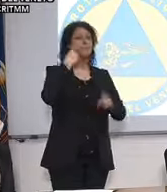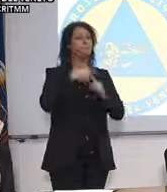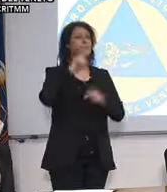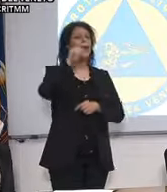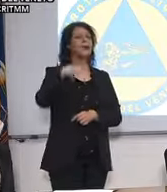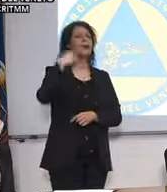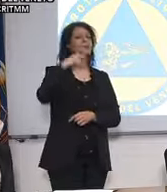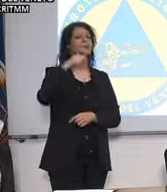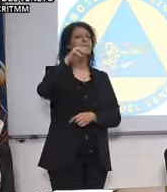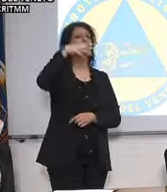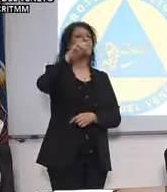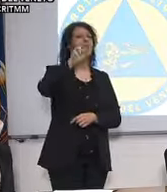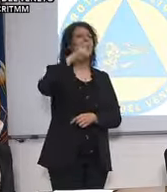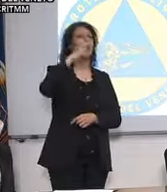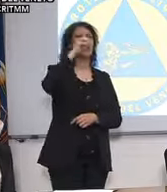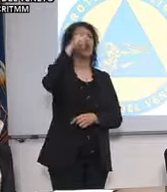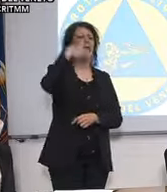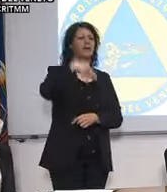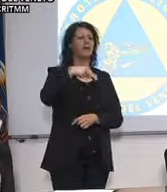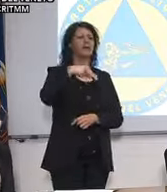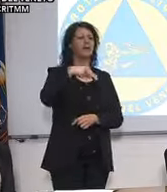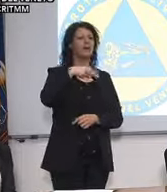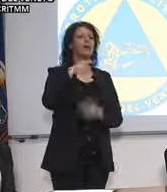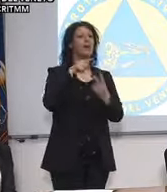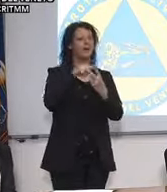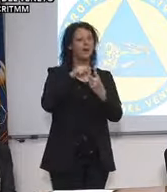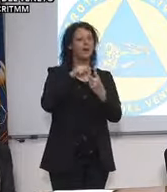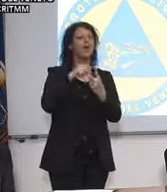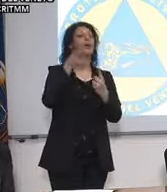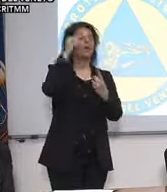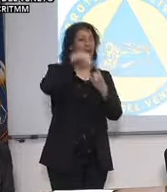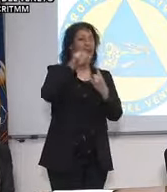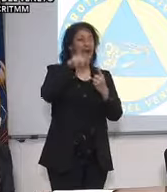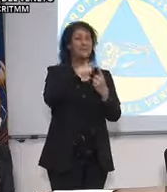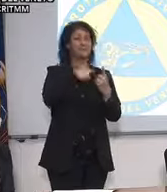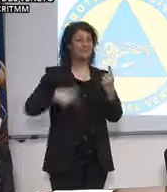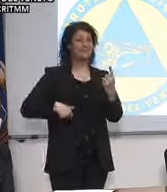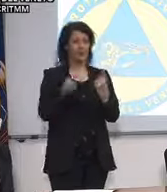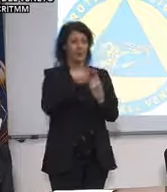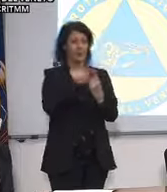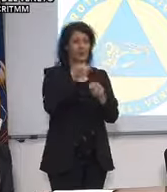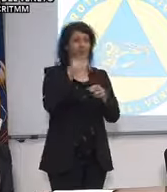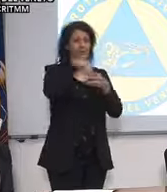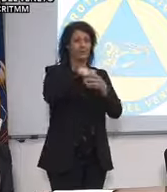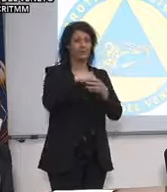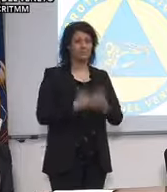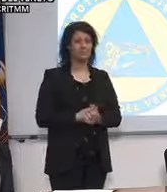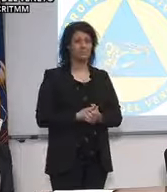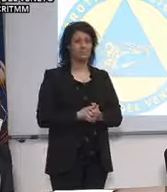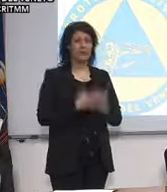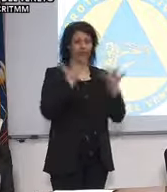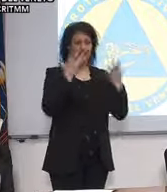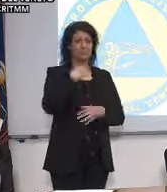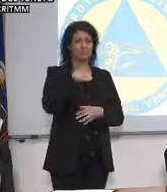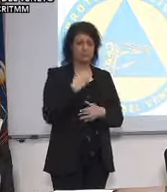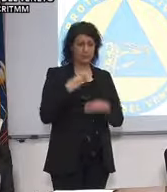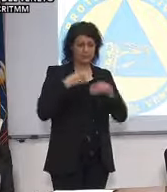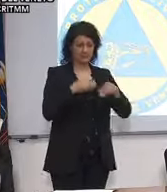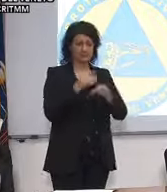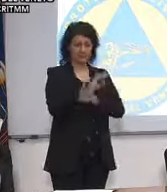Marcon come UPI, ma che è anche sindaco, nella cabina di regia. Io non so perché è in cabina di regia nazionale.